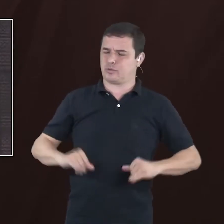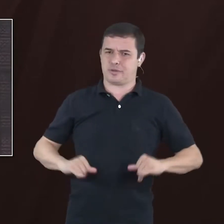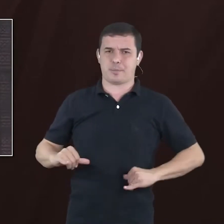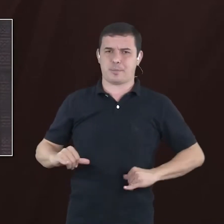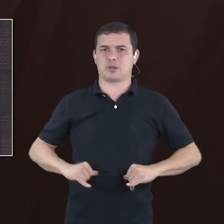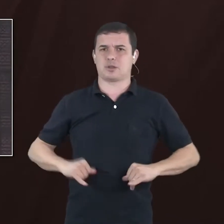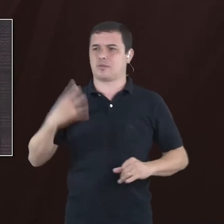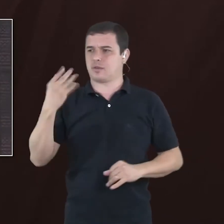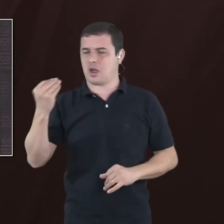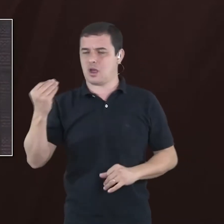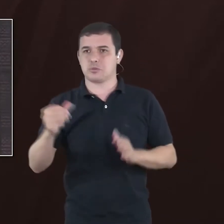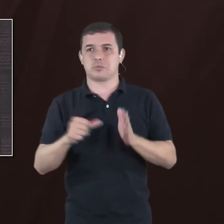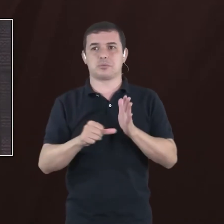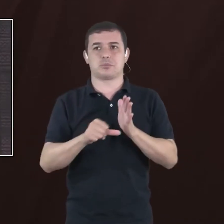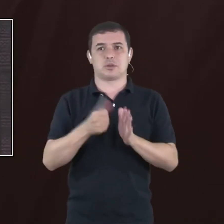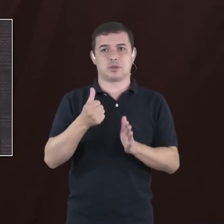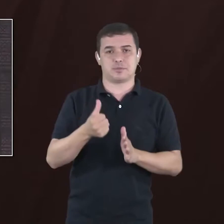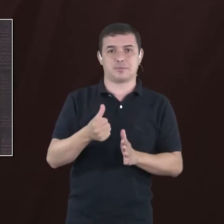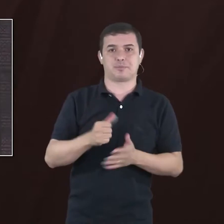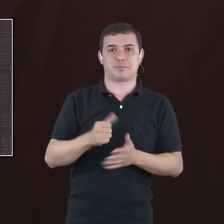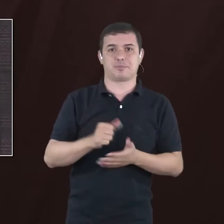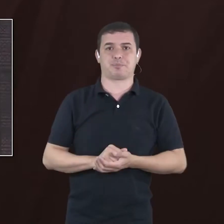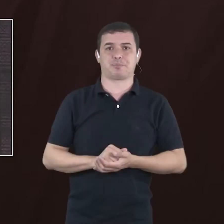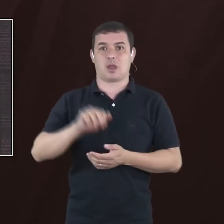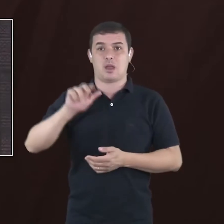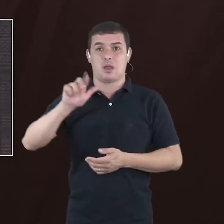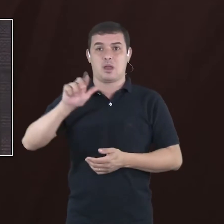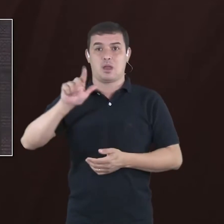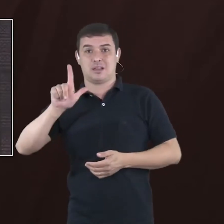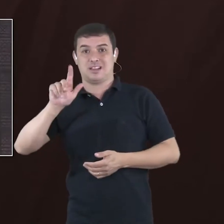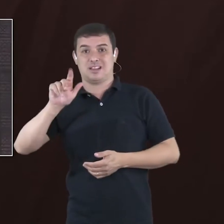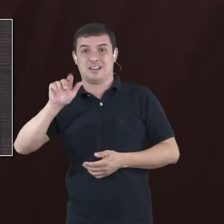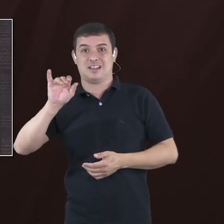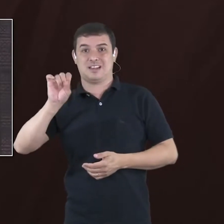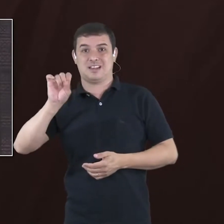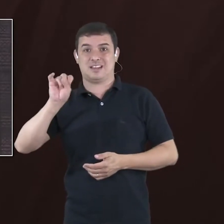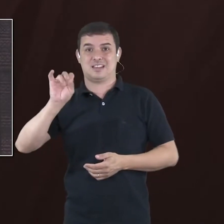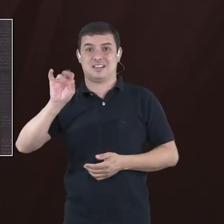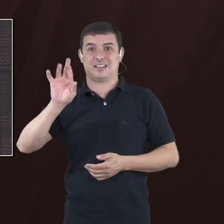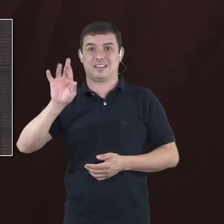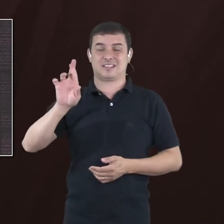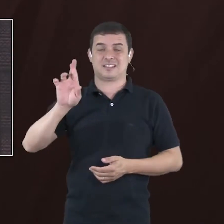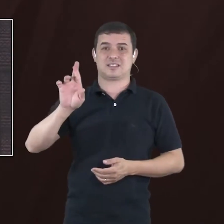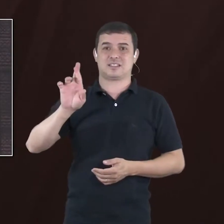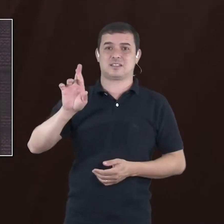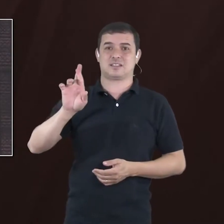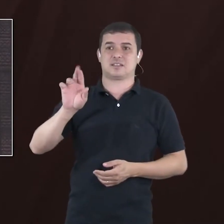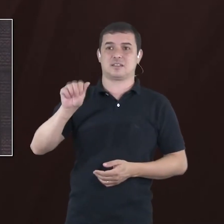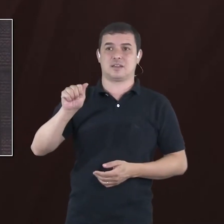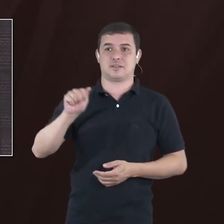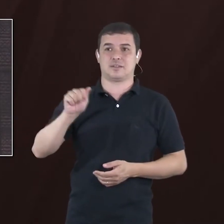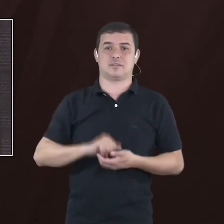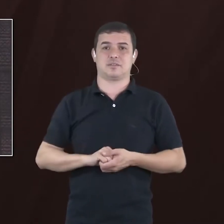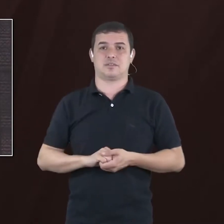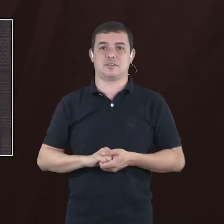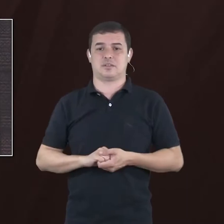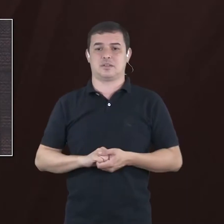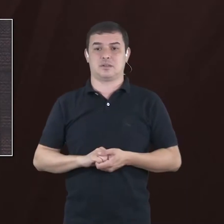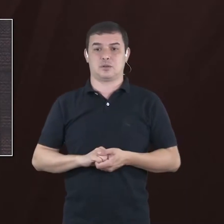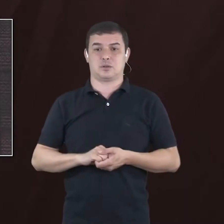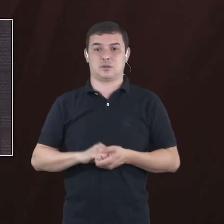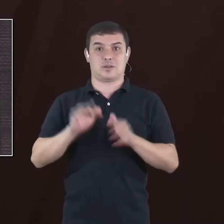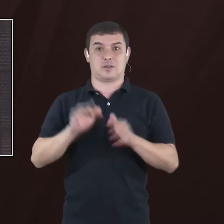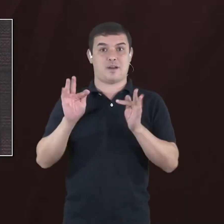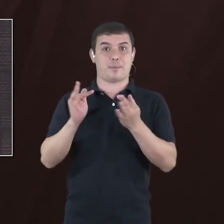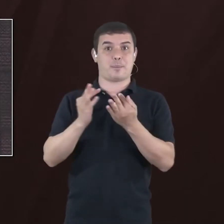viagem de Paulo, e provavelmente lá em Listra, por causa desse testemunho, ele tivesse ganho uma família, a família de